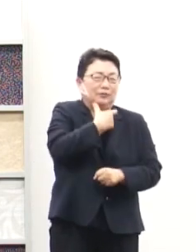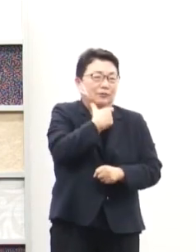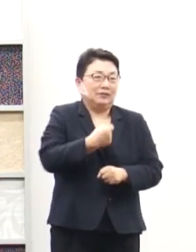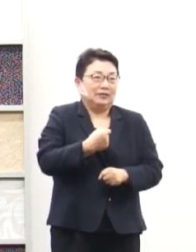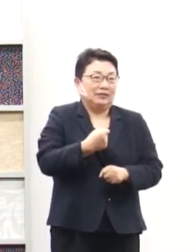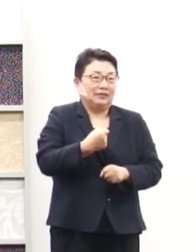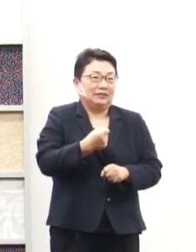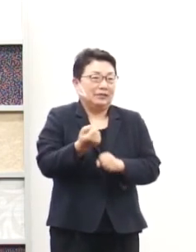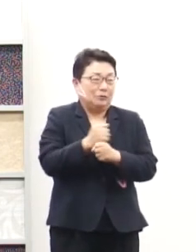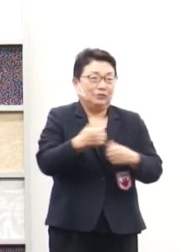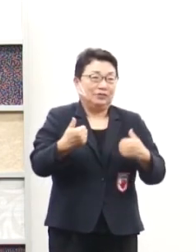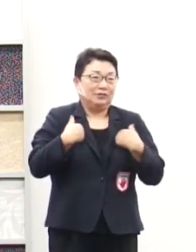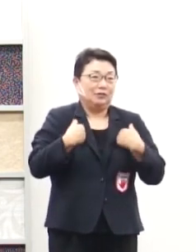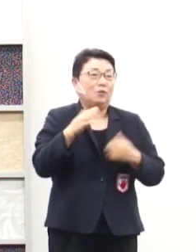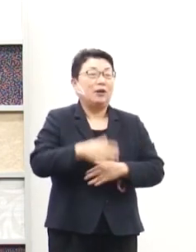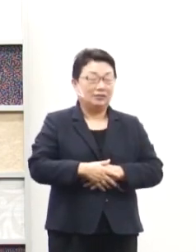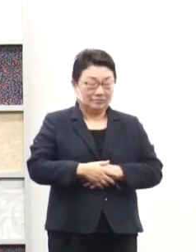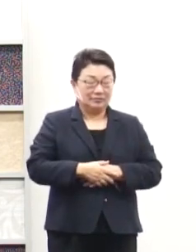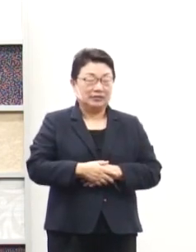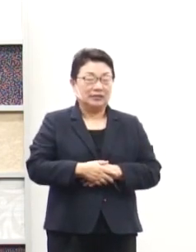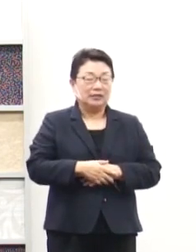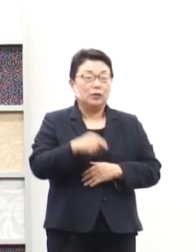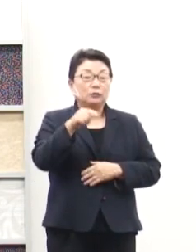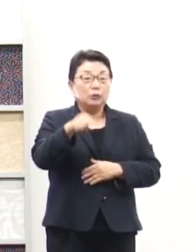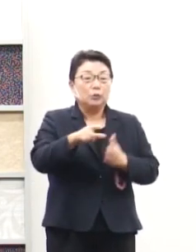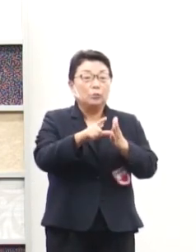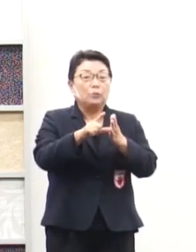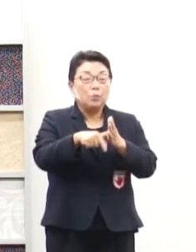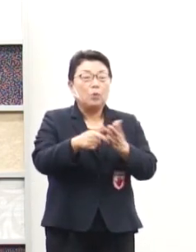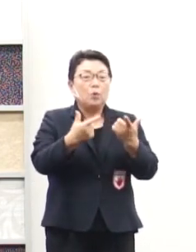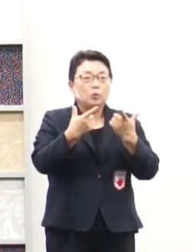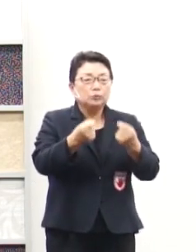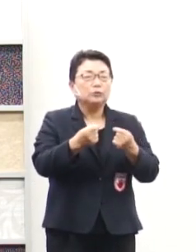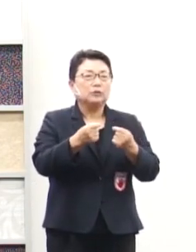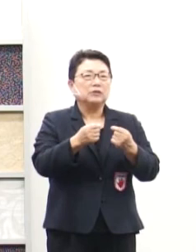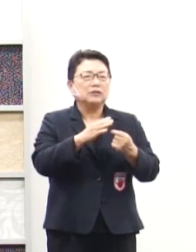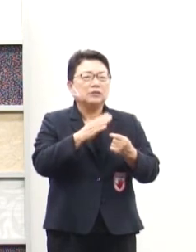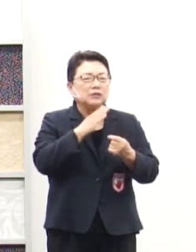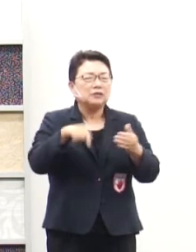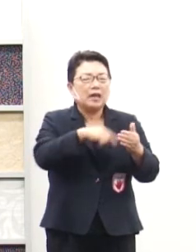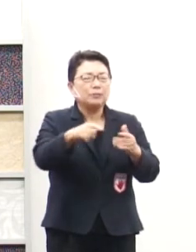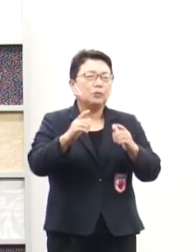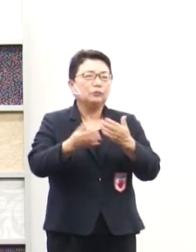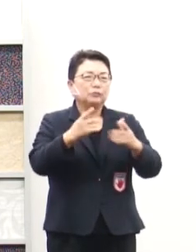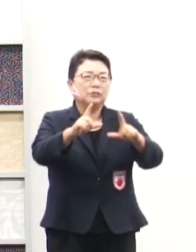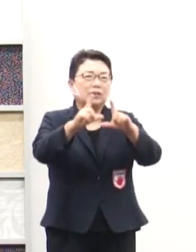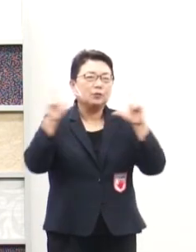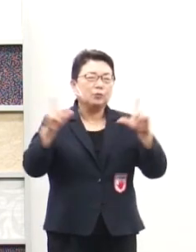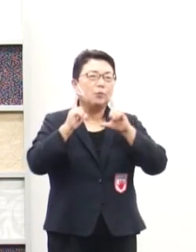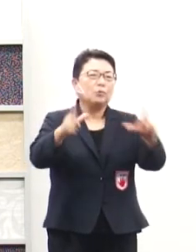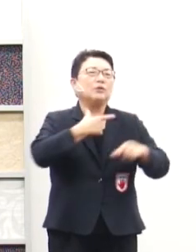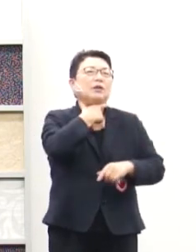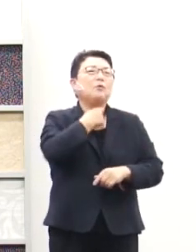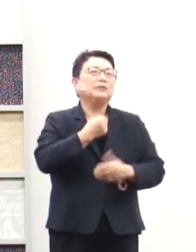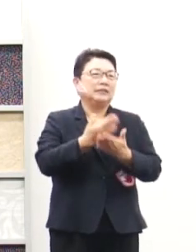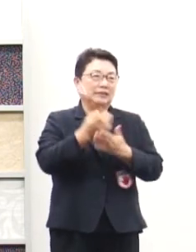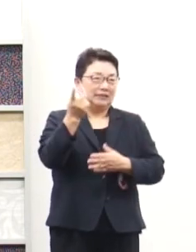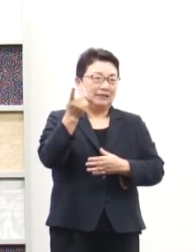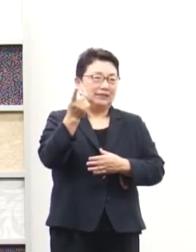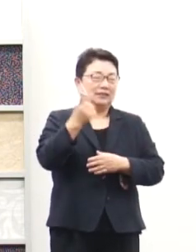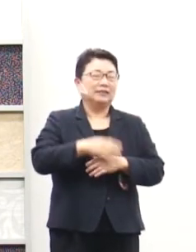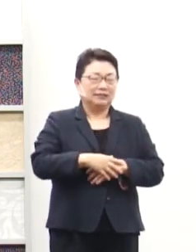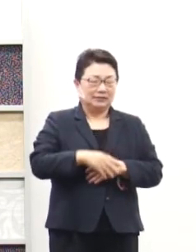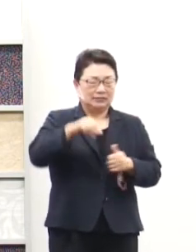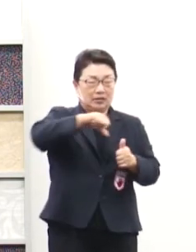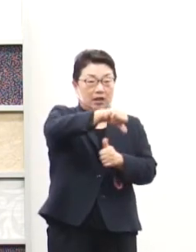っぱりそれもすぐその事実も公表していただきたいなと思います、まあ、そうすることでですね、そのア